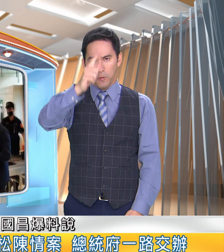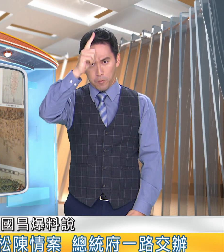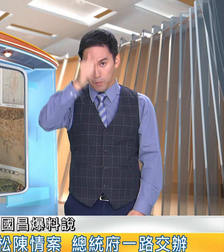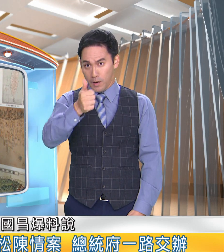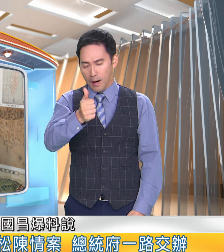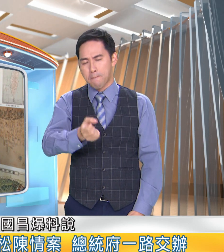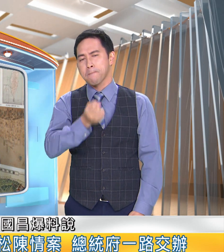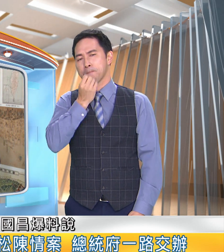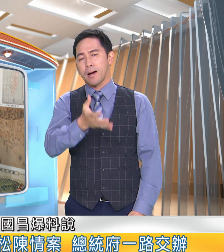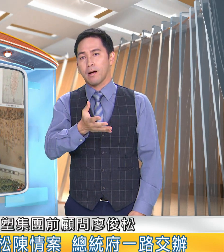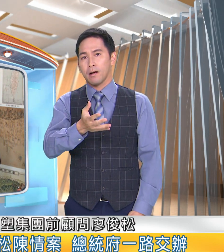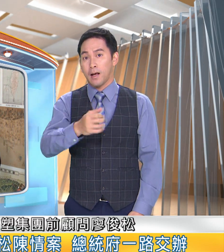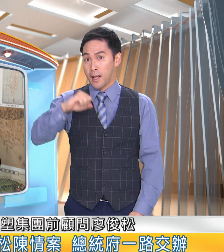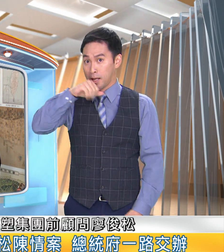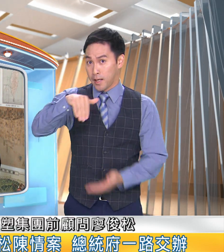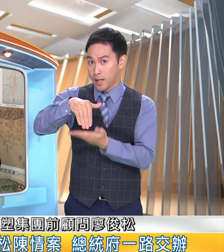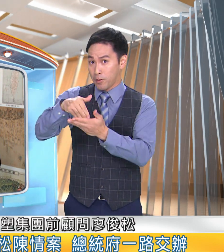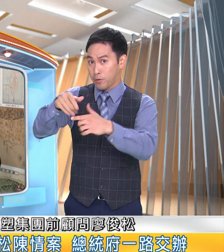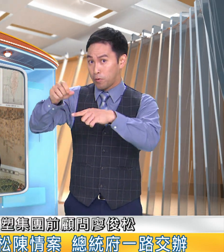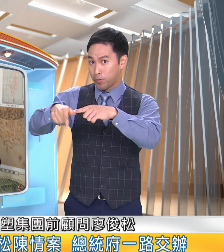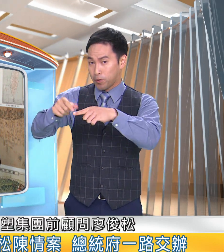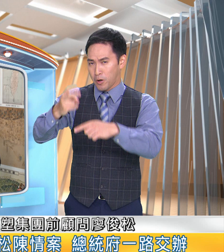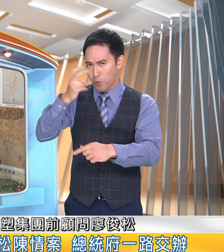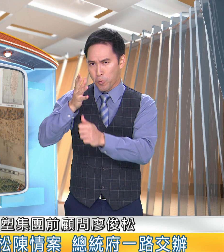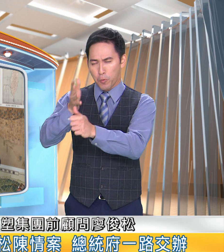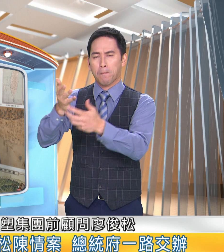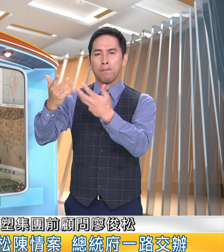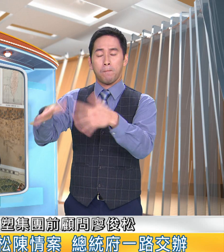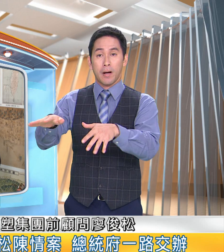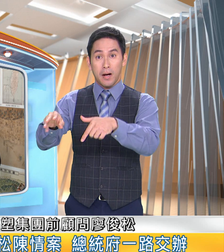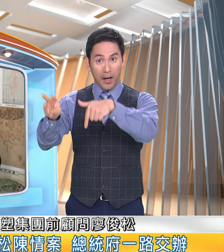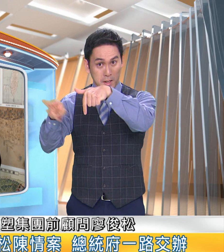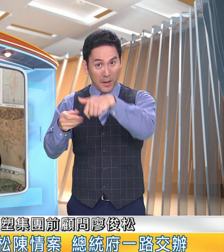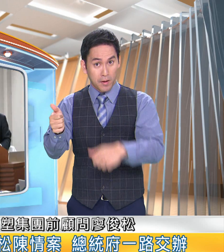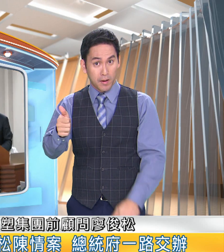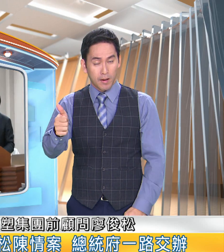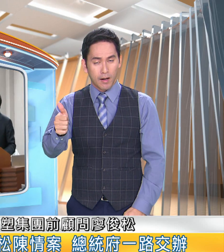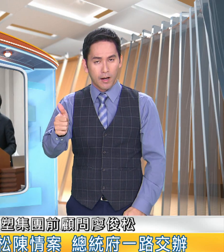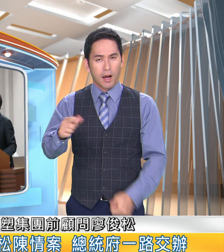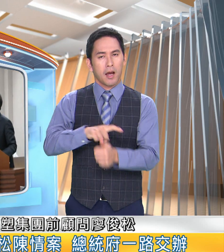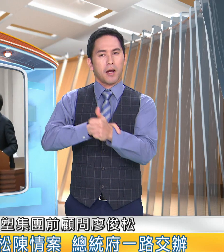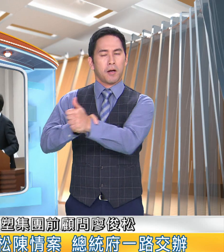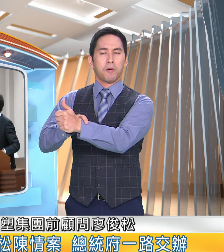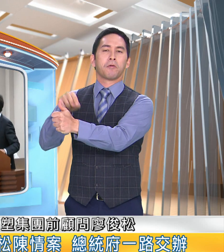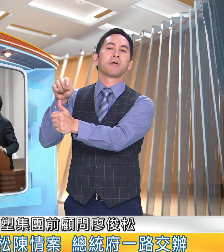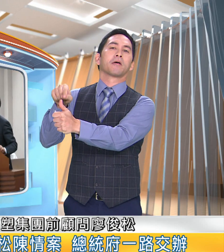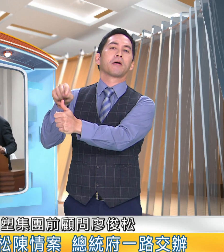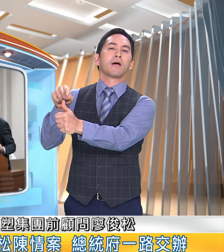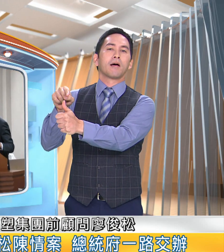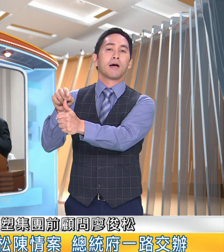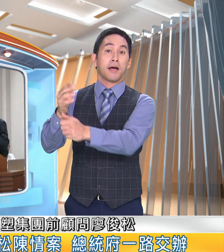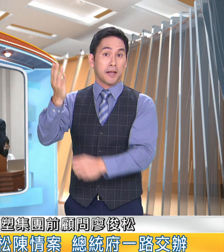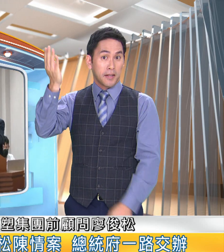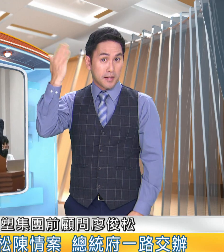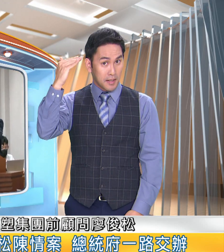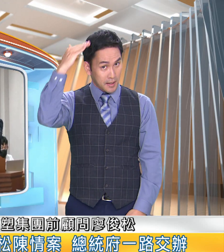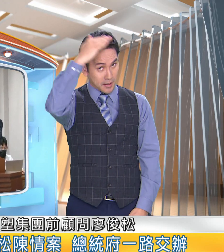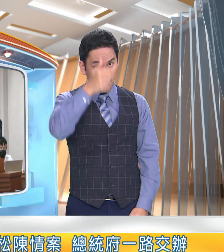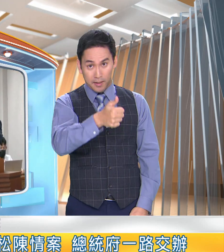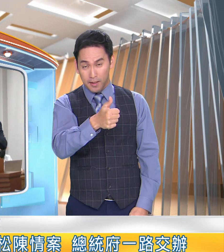说，目前被羁押的台塑集团前顾问廖俊松涉